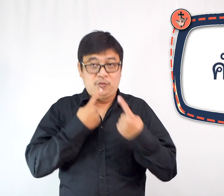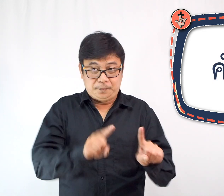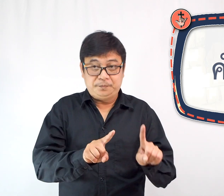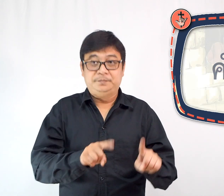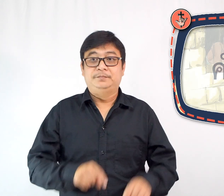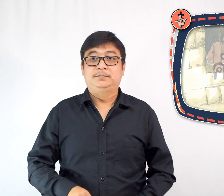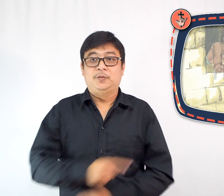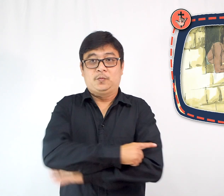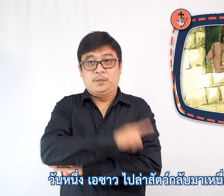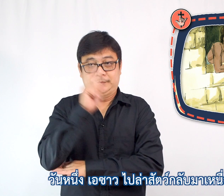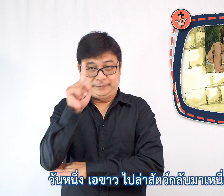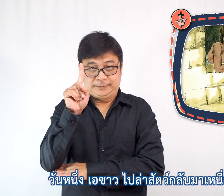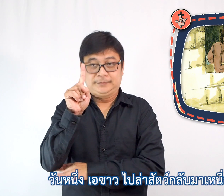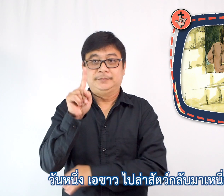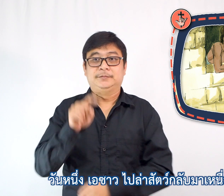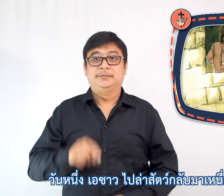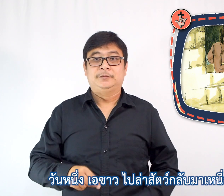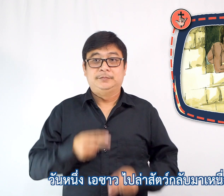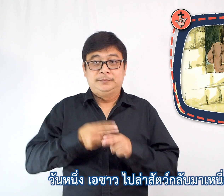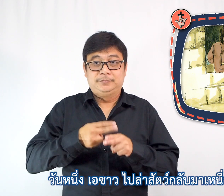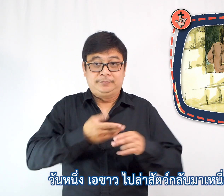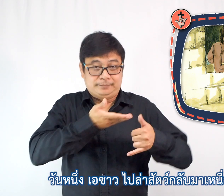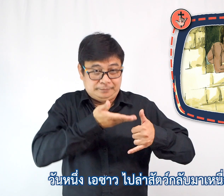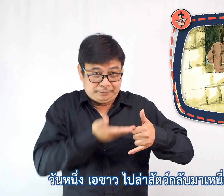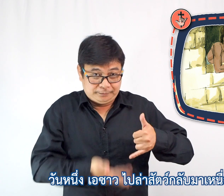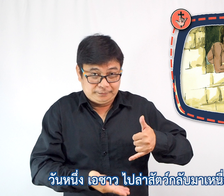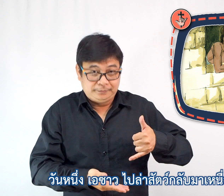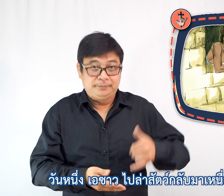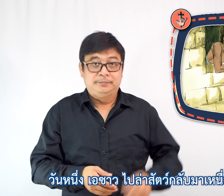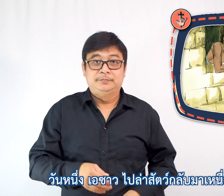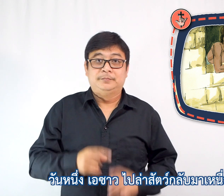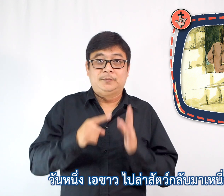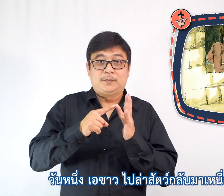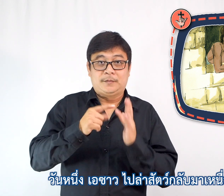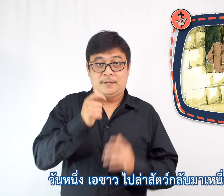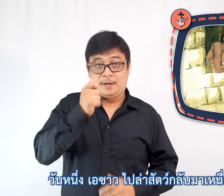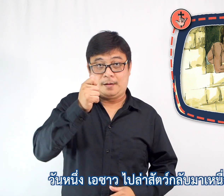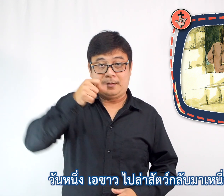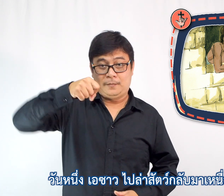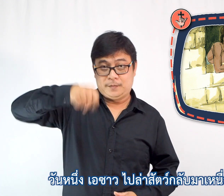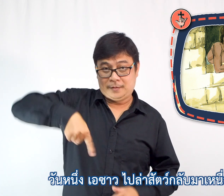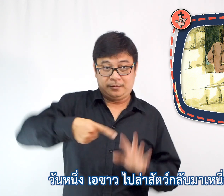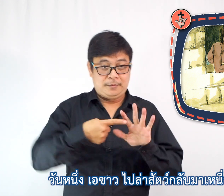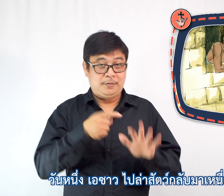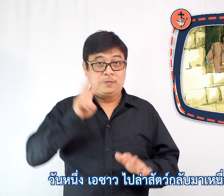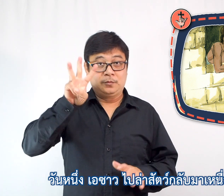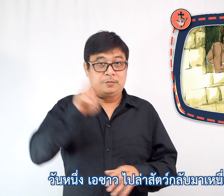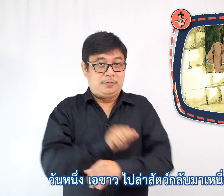อบวันหนึ่งเอซาวไปล่าสัตว์กลับมาเหนื่อยและหิวมาก